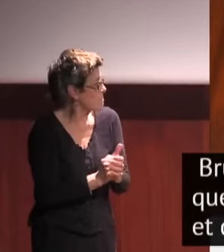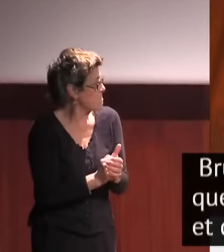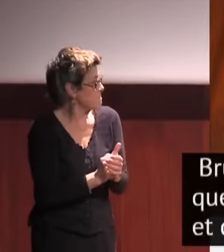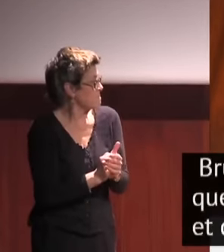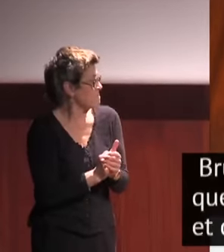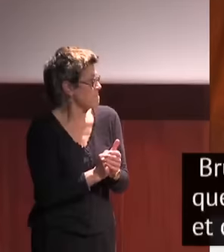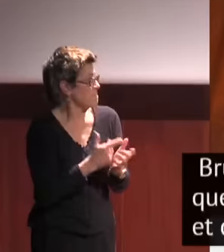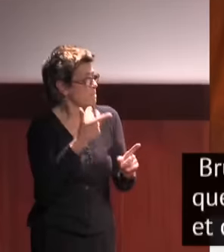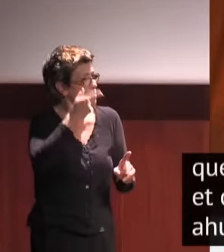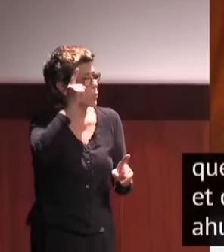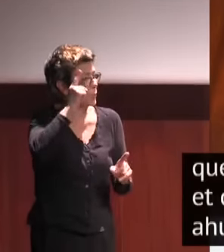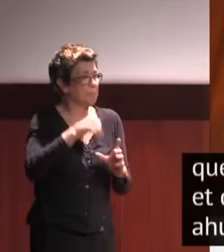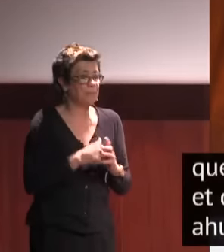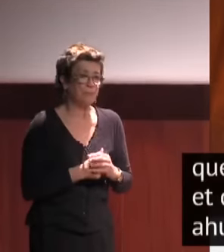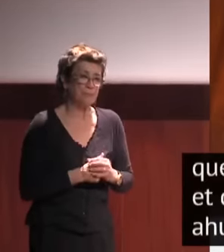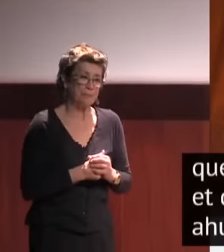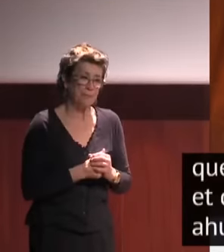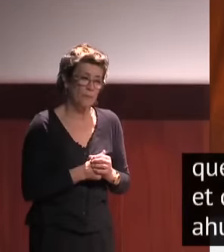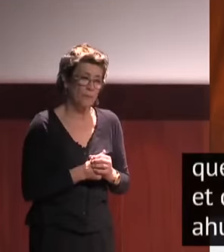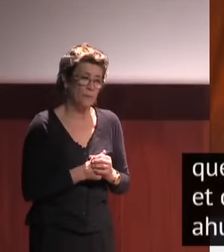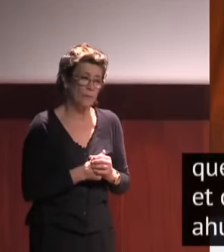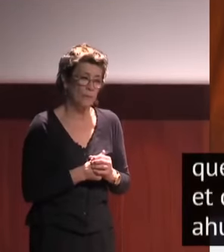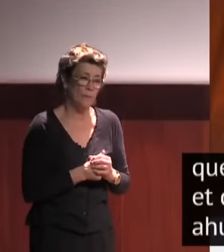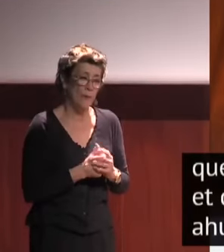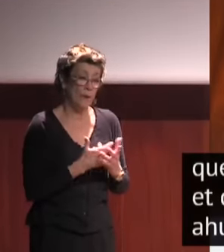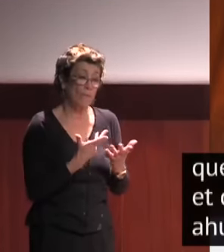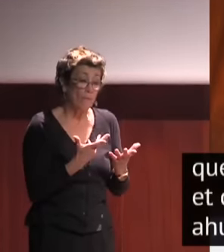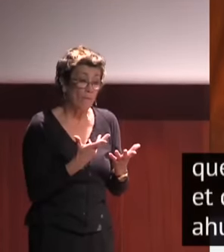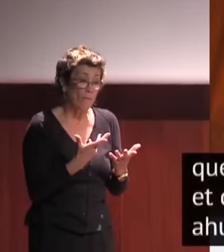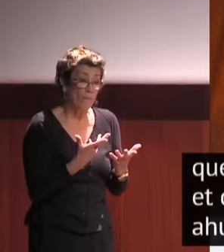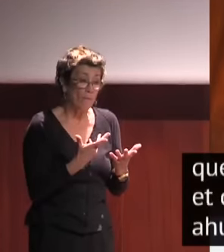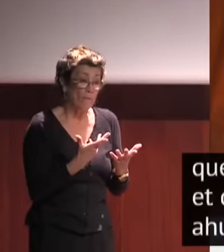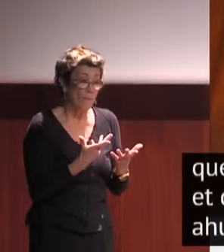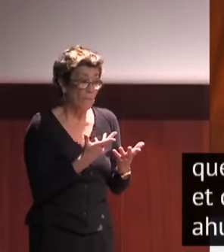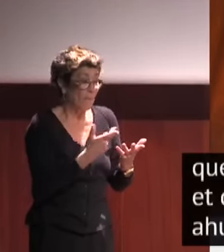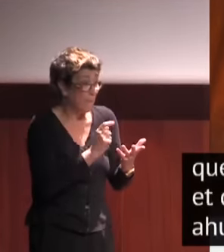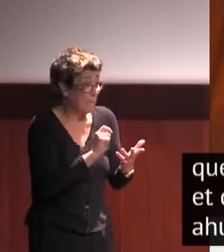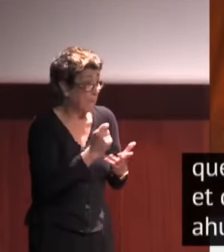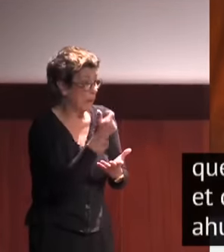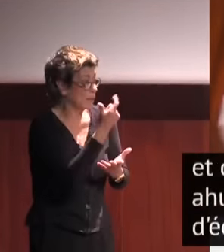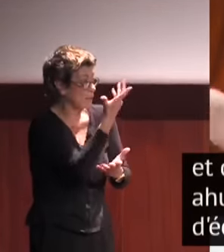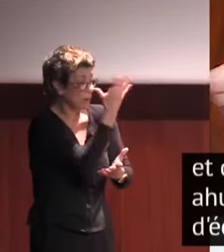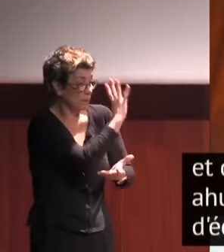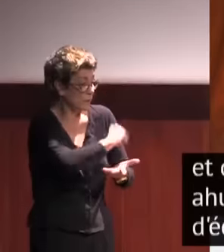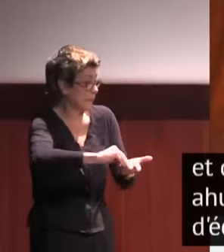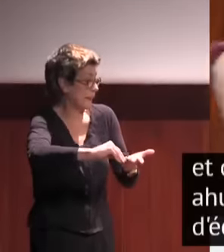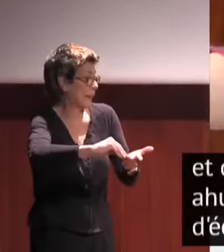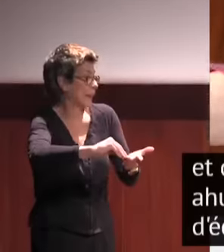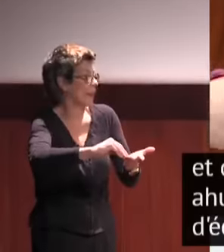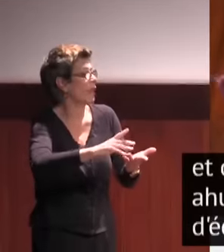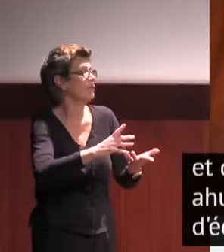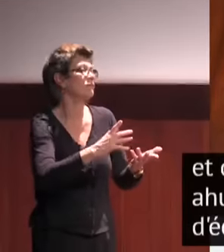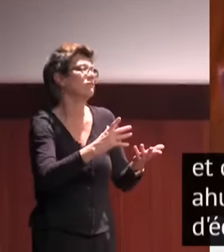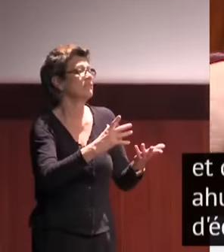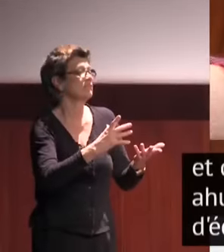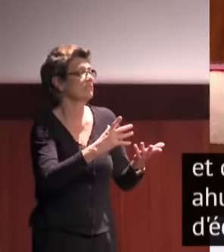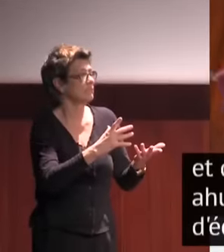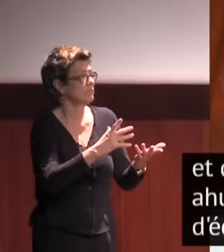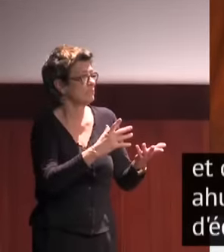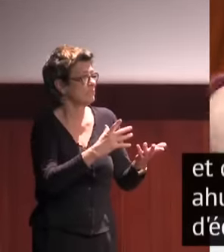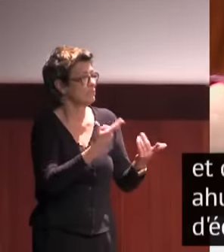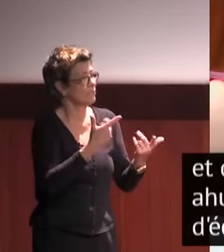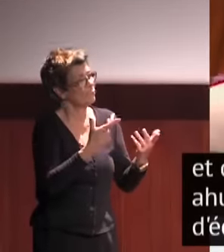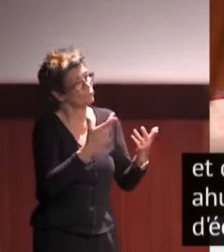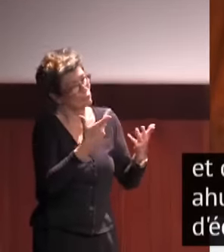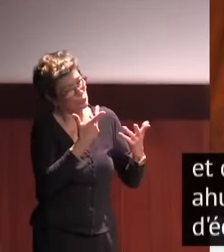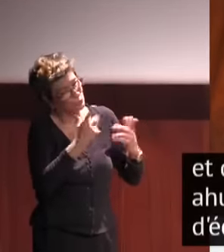Parce que tout d'un coup, ça permet quasiment d'écrire la langue des signes, bon, peut-être pas aussi vite qu'on écrit